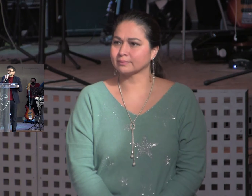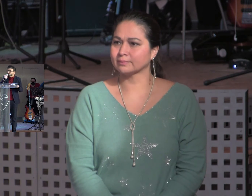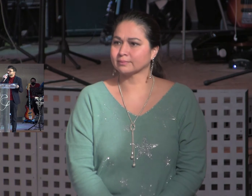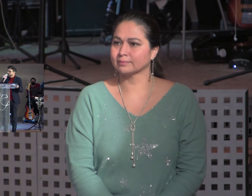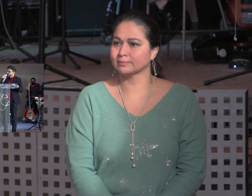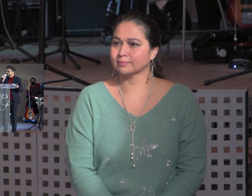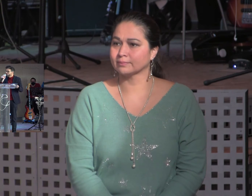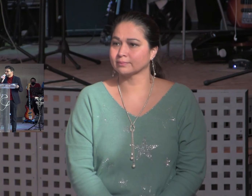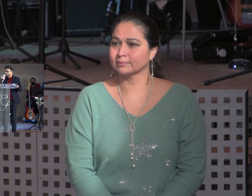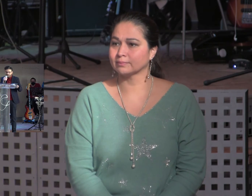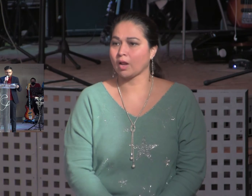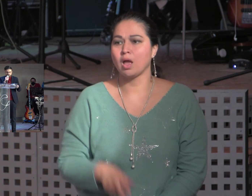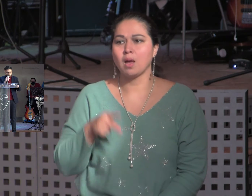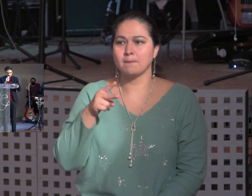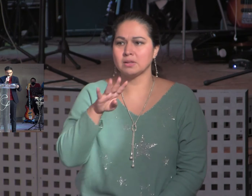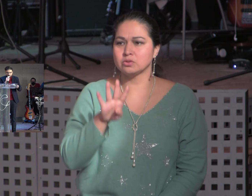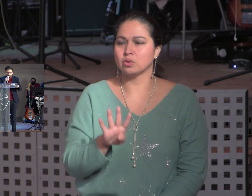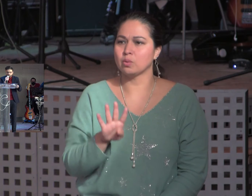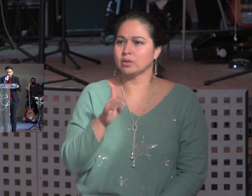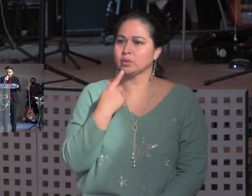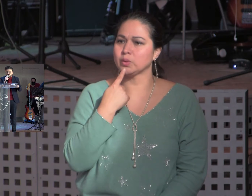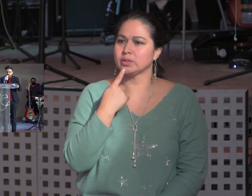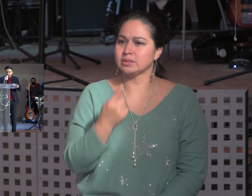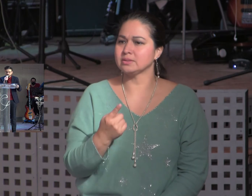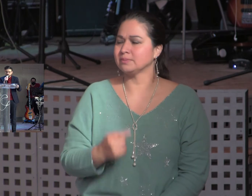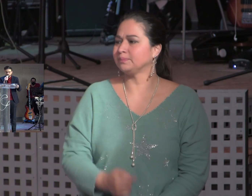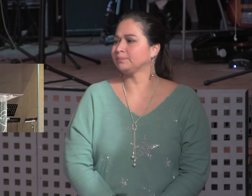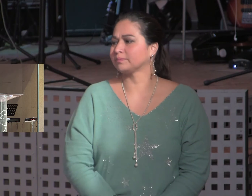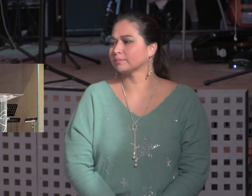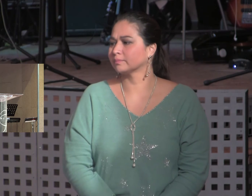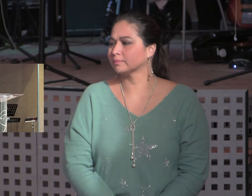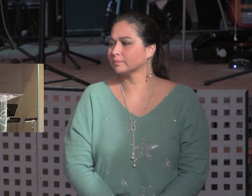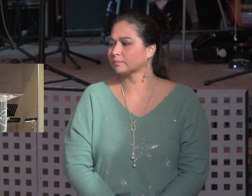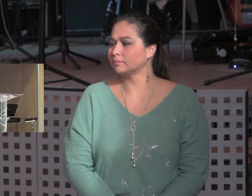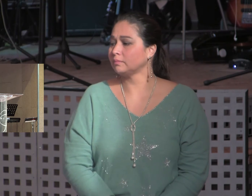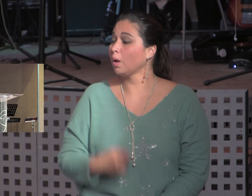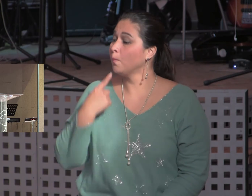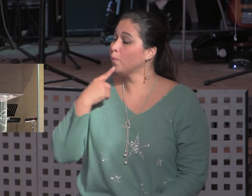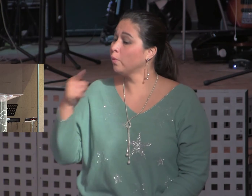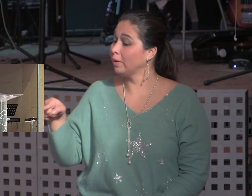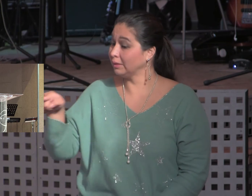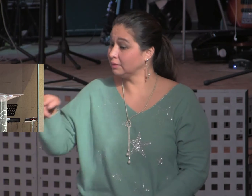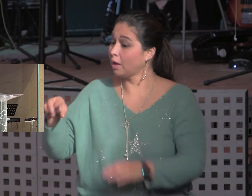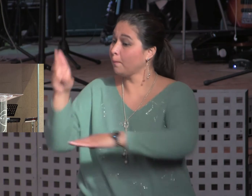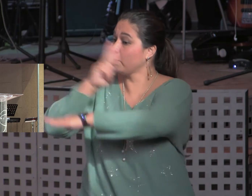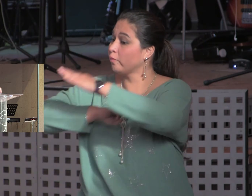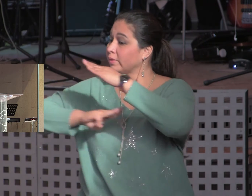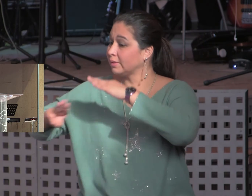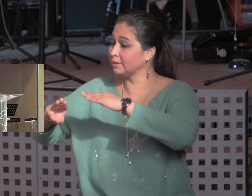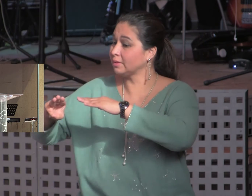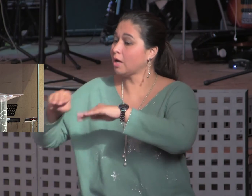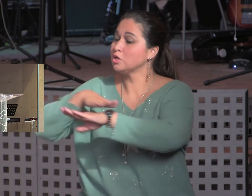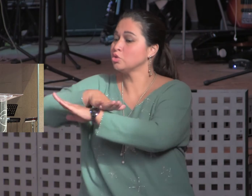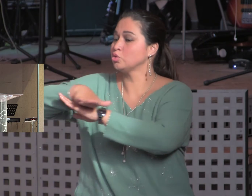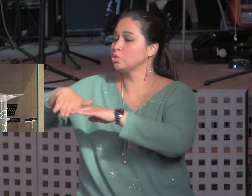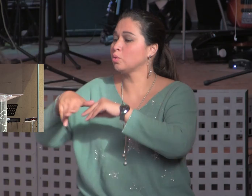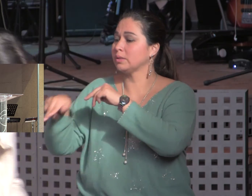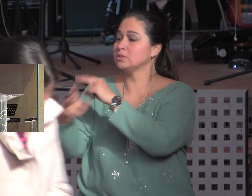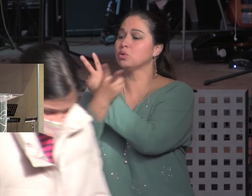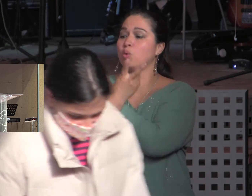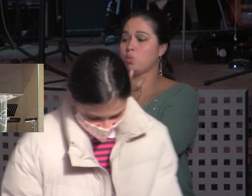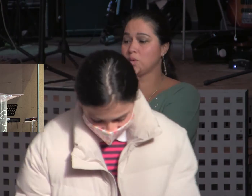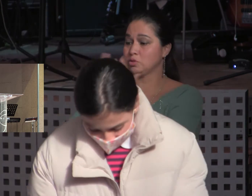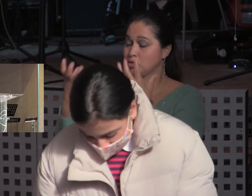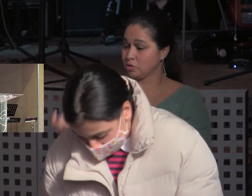Me dijo entonces, verso 4, profetiza sobre estos huesos y diles, huesos secos, oíd la palabra de